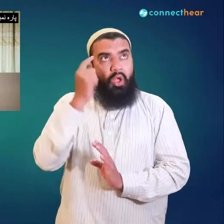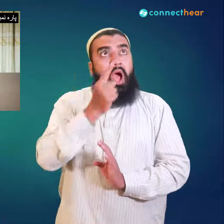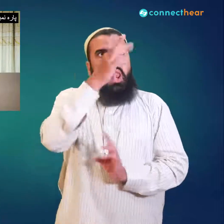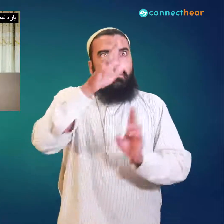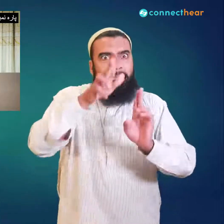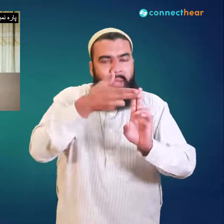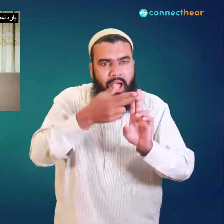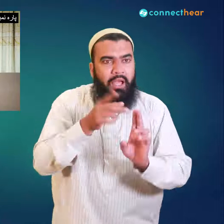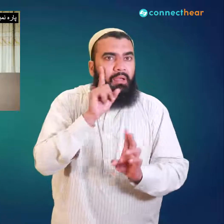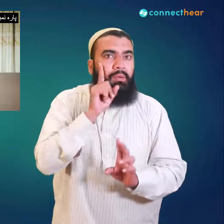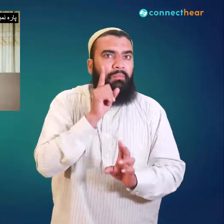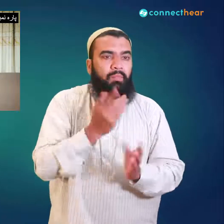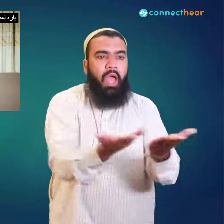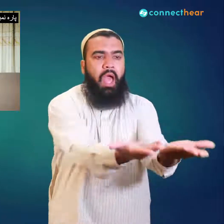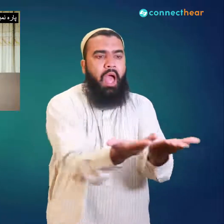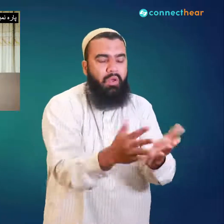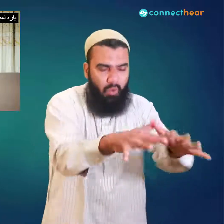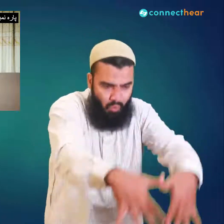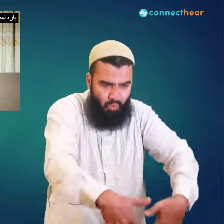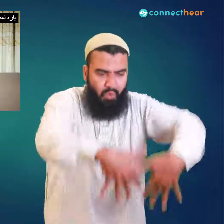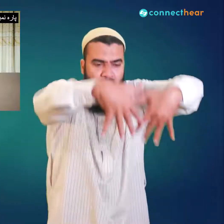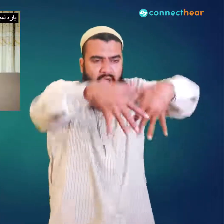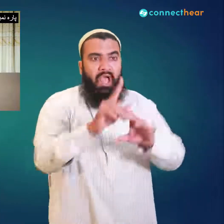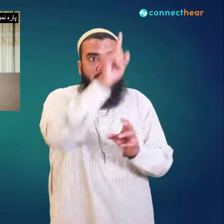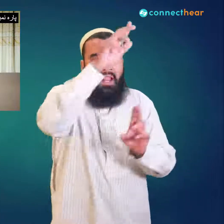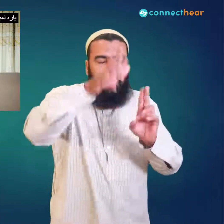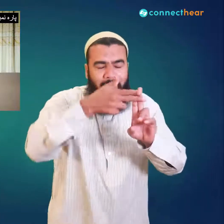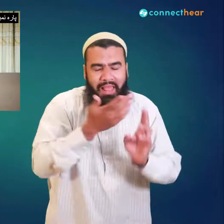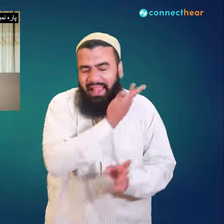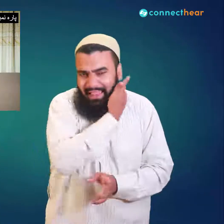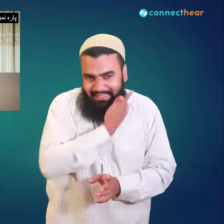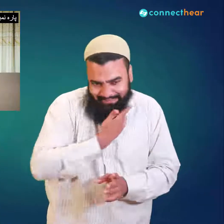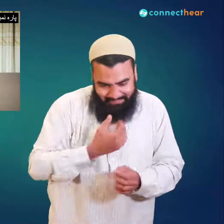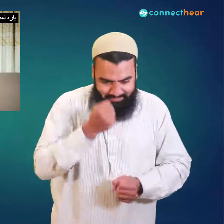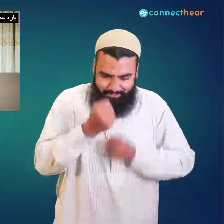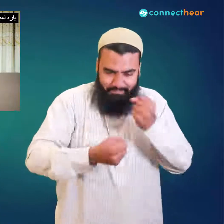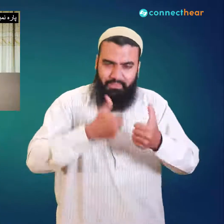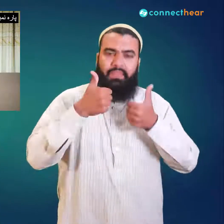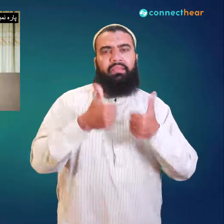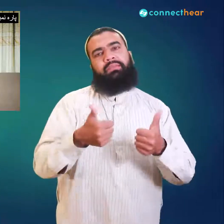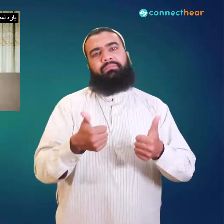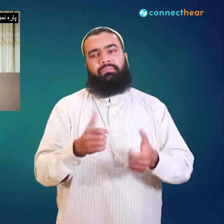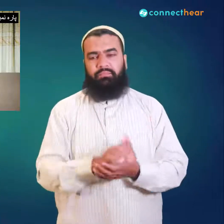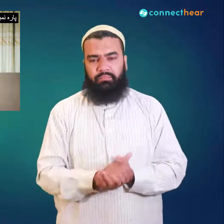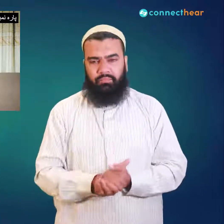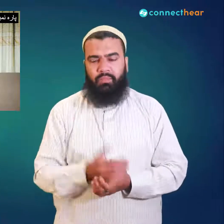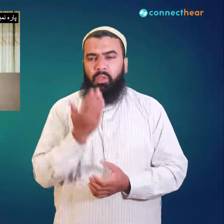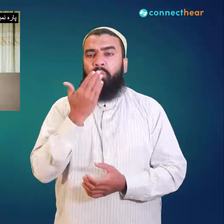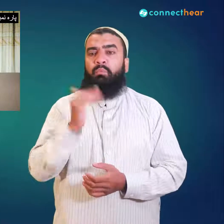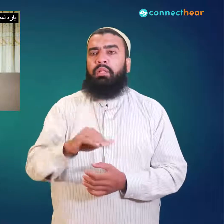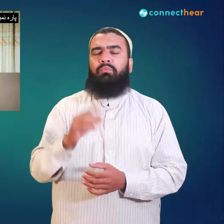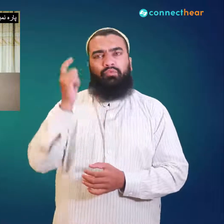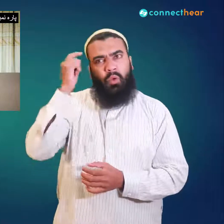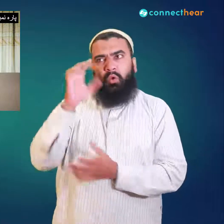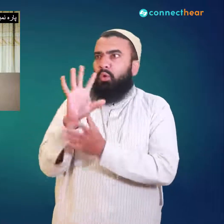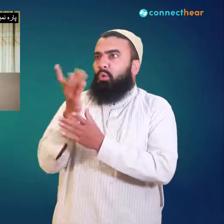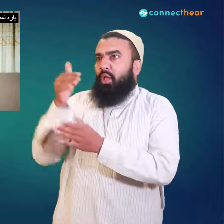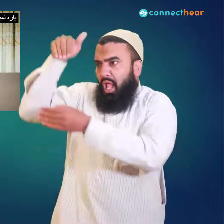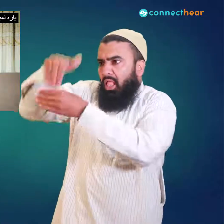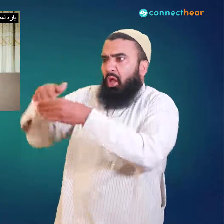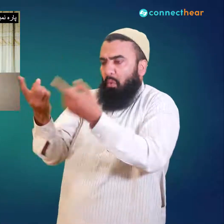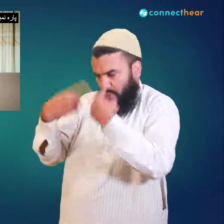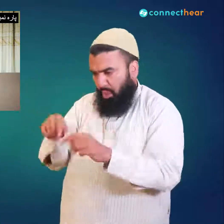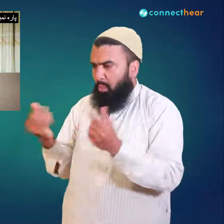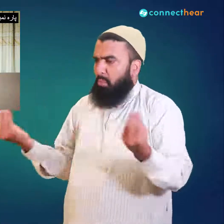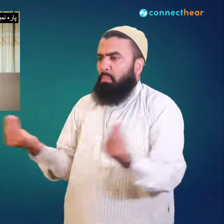وَاطْمَأَنُّوا بِهَا، دنیا کی زندگی پر یہ راضی ہو گئے اور اسی پر ہی ان کو اطمینان ہو گیا کہ یہ دنیا کی زندگی ہی سب